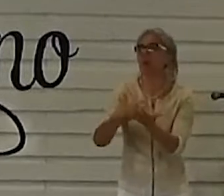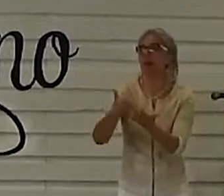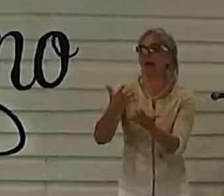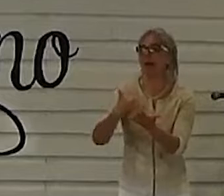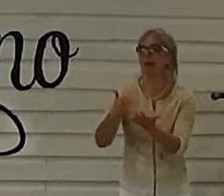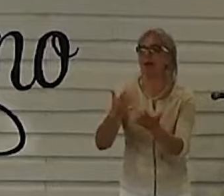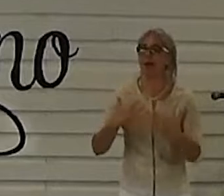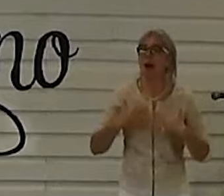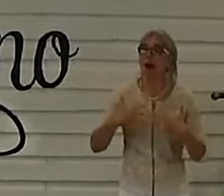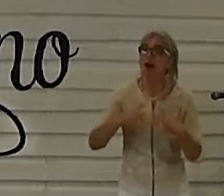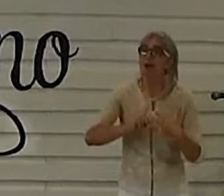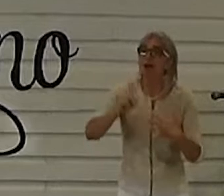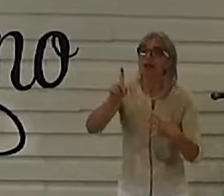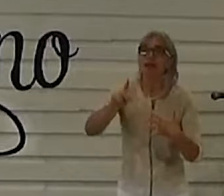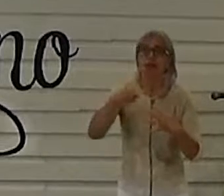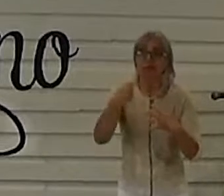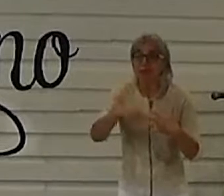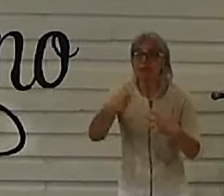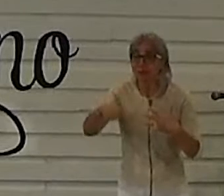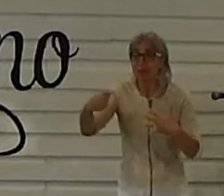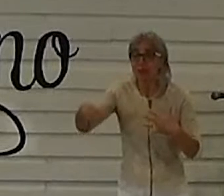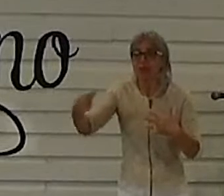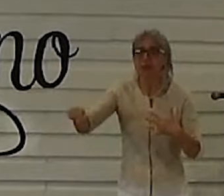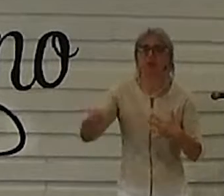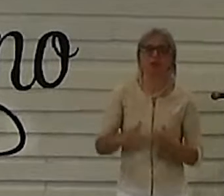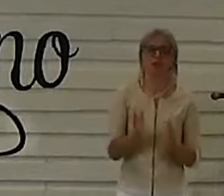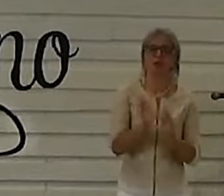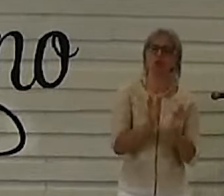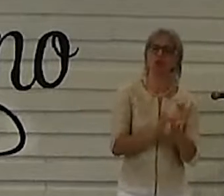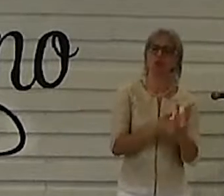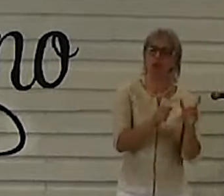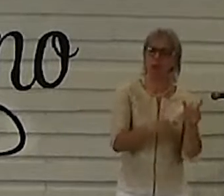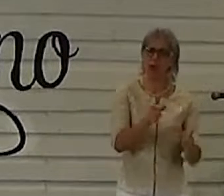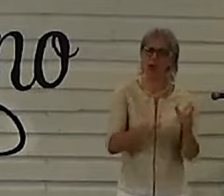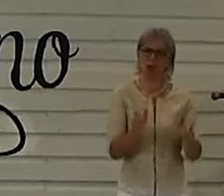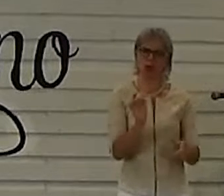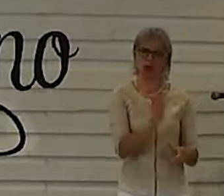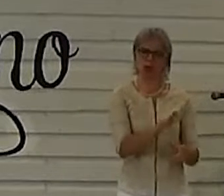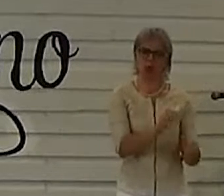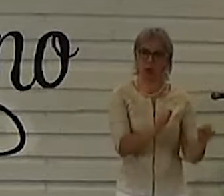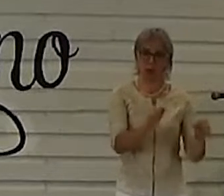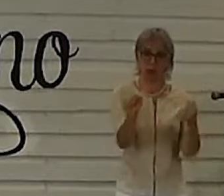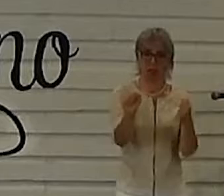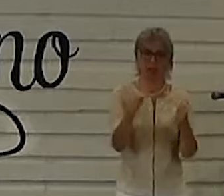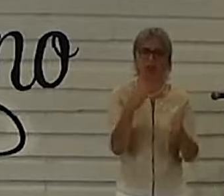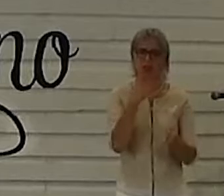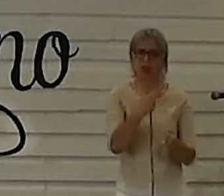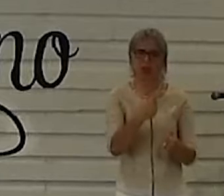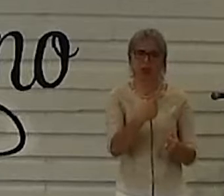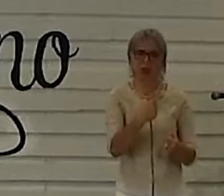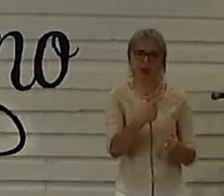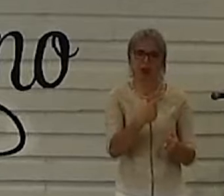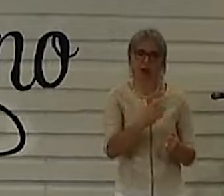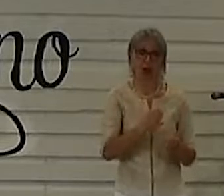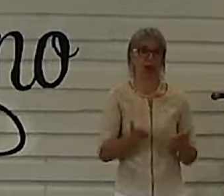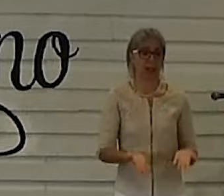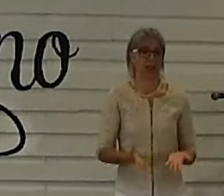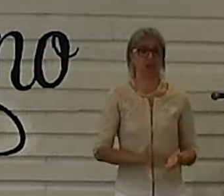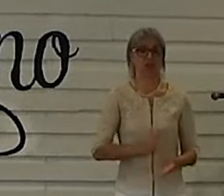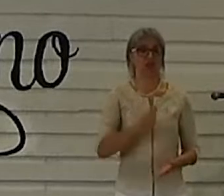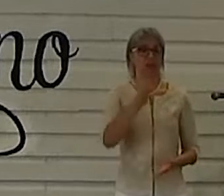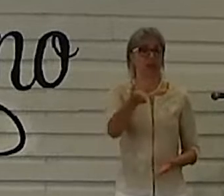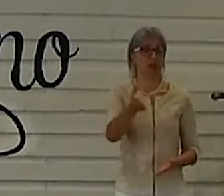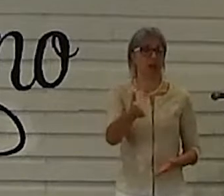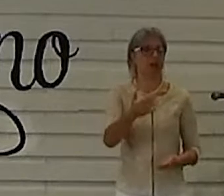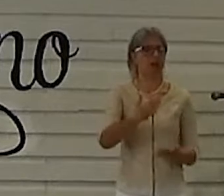le persone, sapete cosa diceva? Solo alcuni gliel'ha vietato di fare. Va e racconta ai tuoi ciò che Dio ha